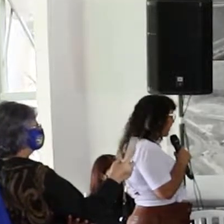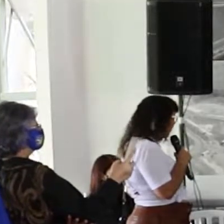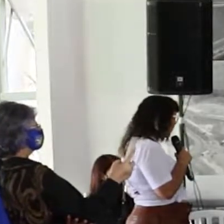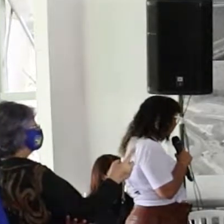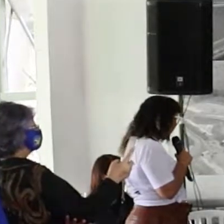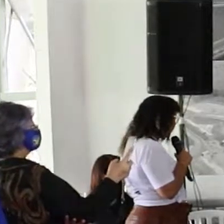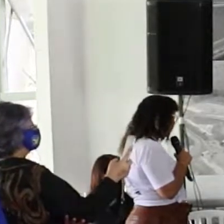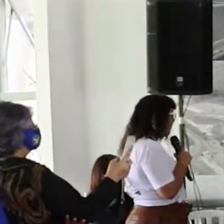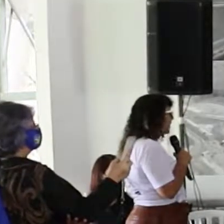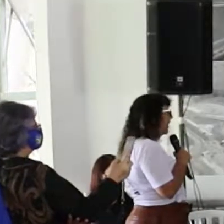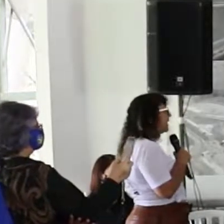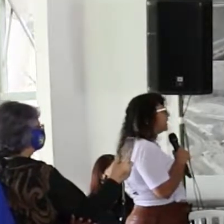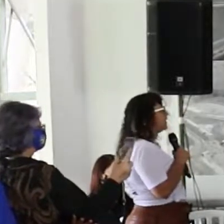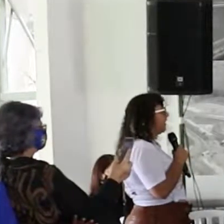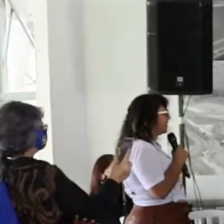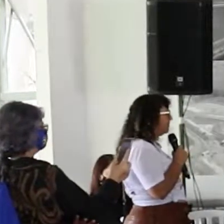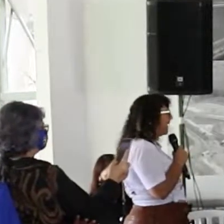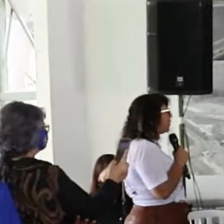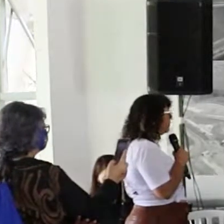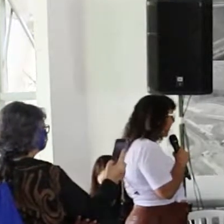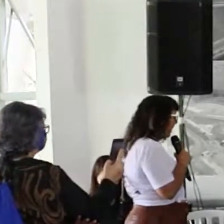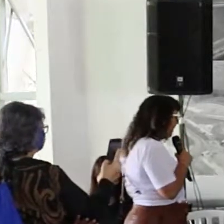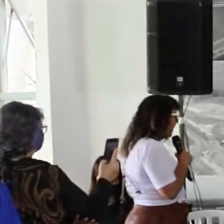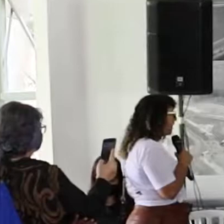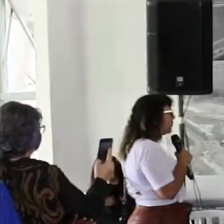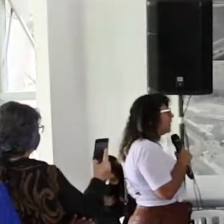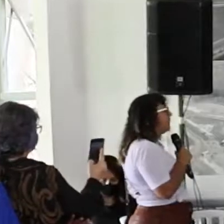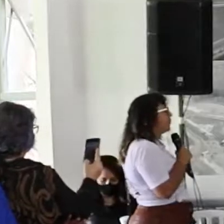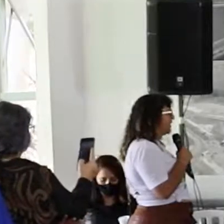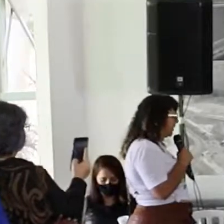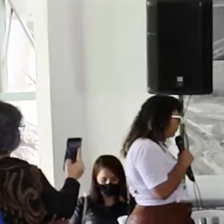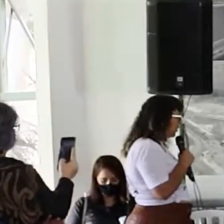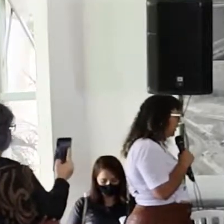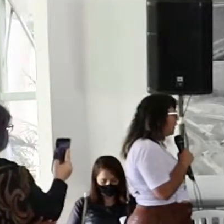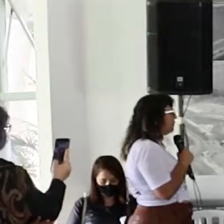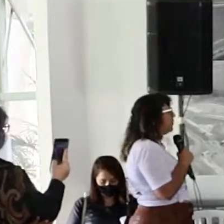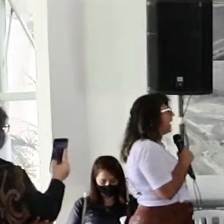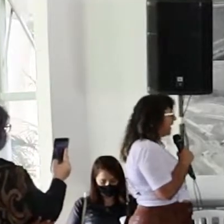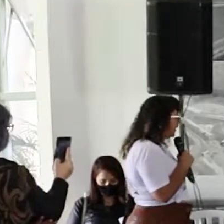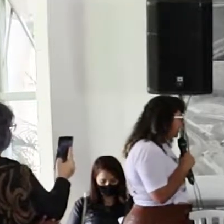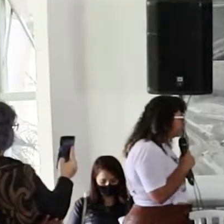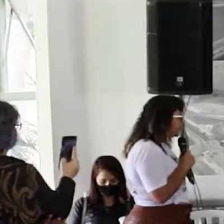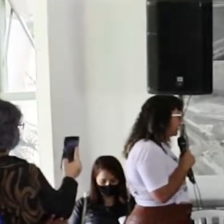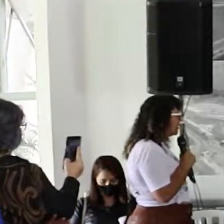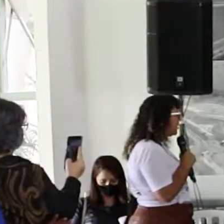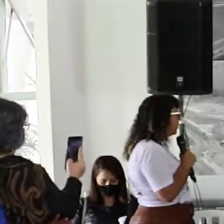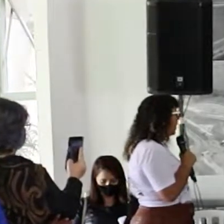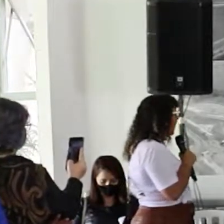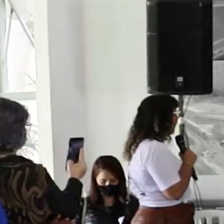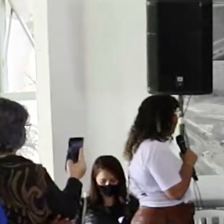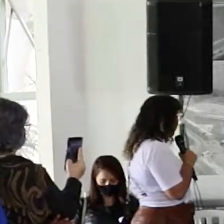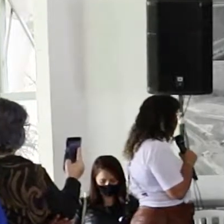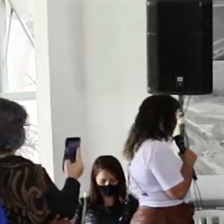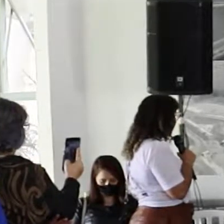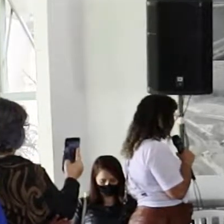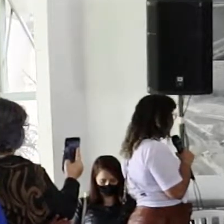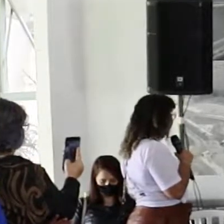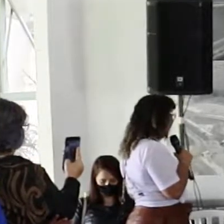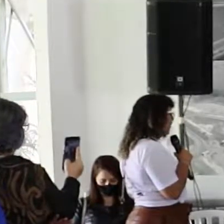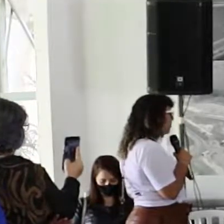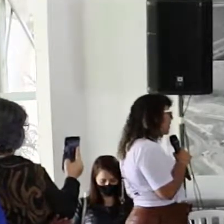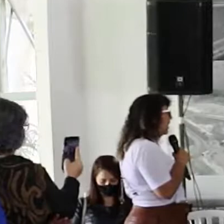a gente quer vocês é que fazem parte do Parlamento do executivo aqui da administração